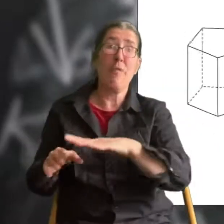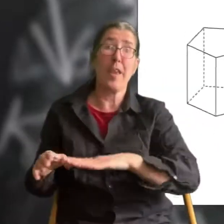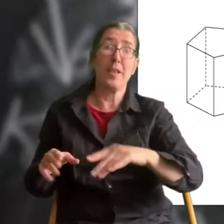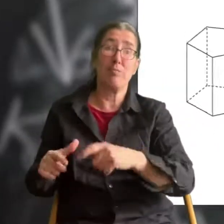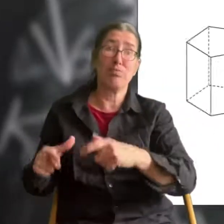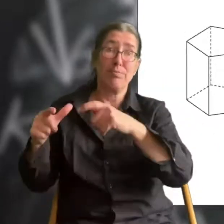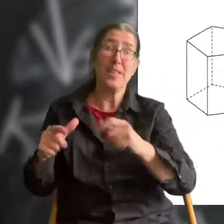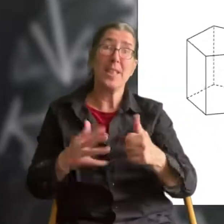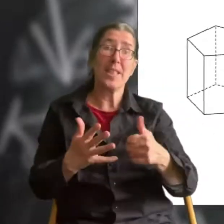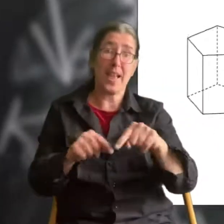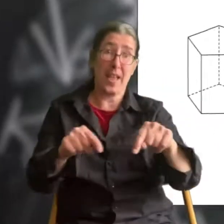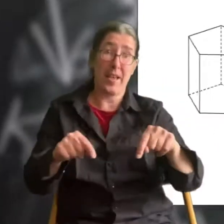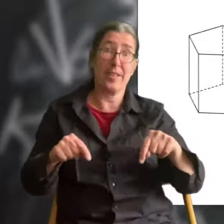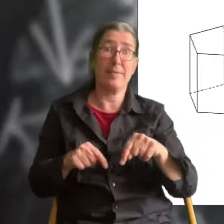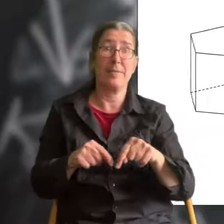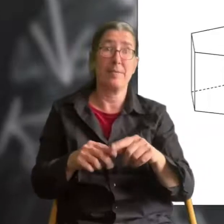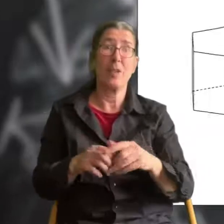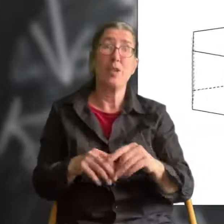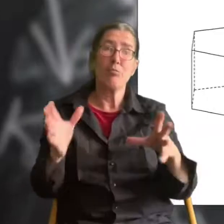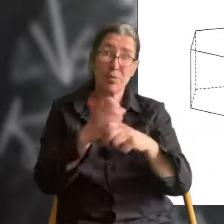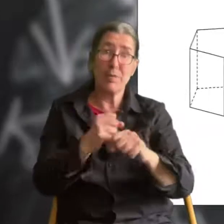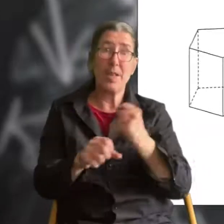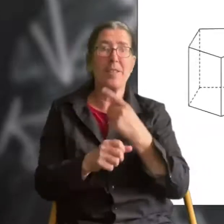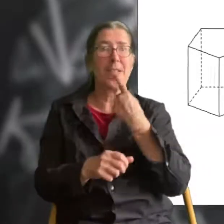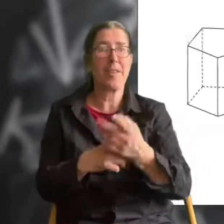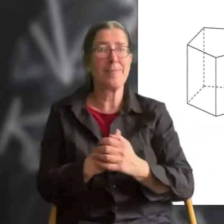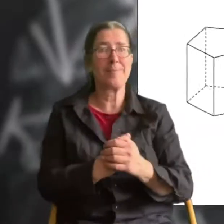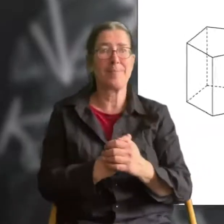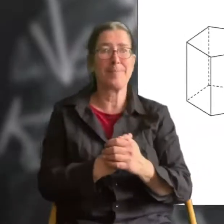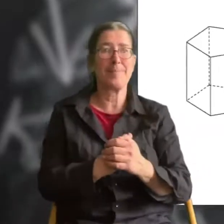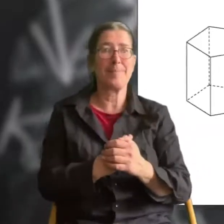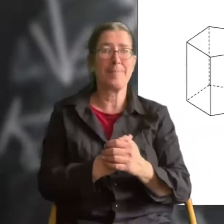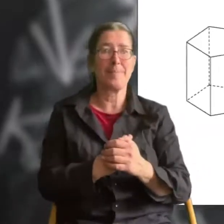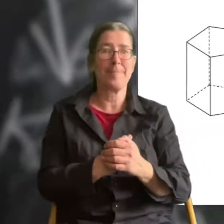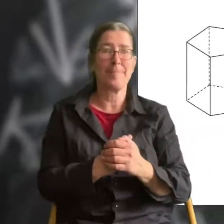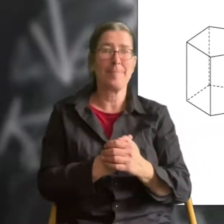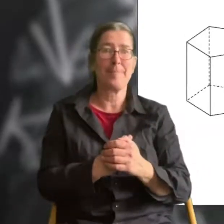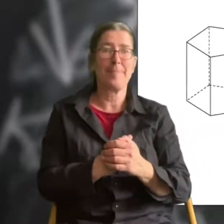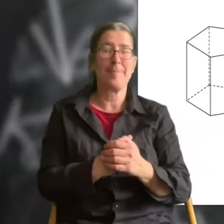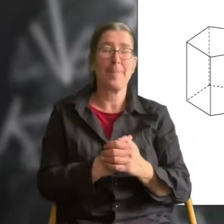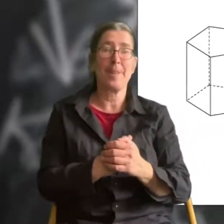als Grundfläche, Sechseck. Zusammenfassend kann man Folgendes sagen.